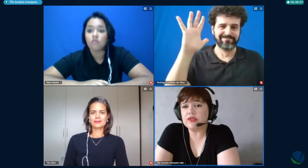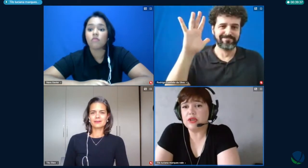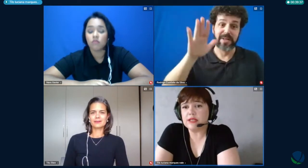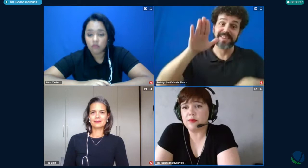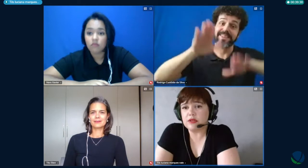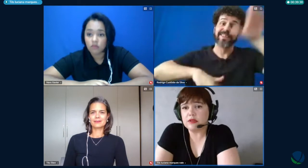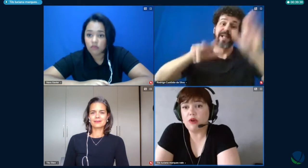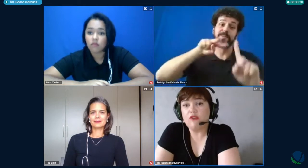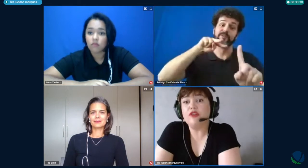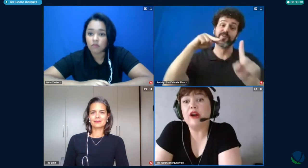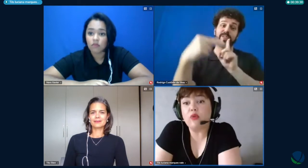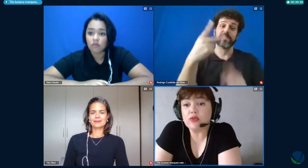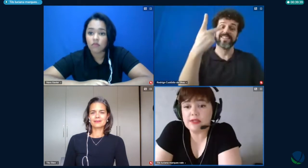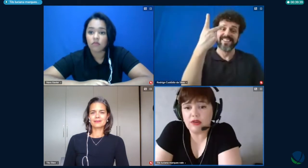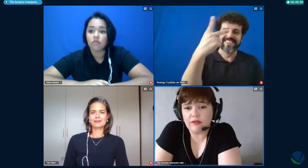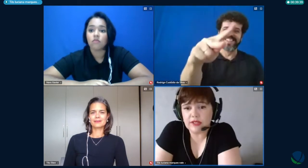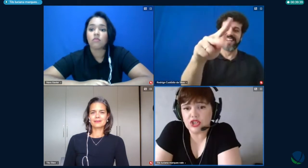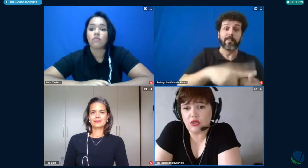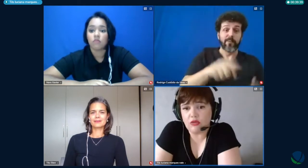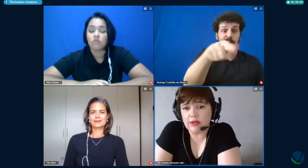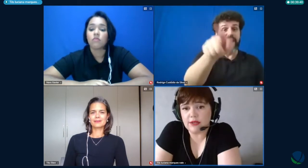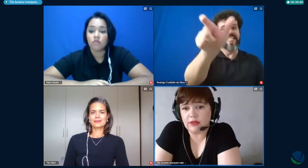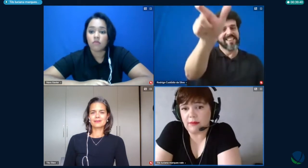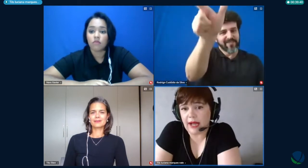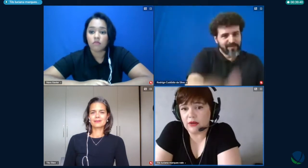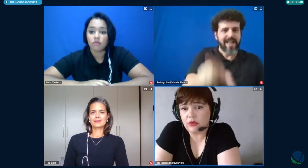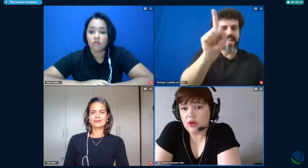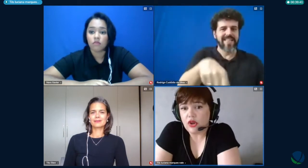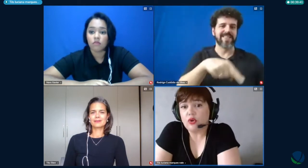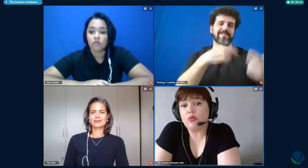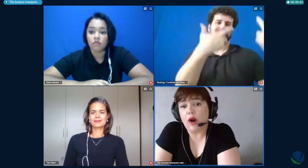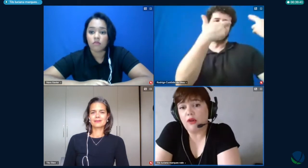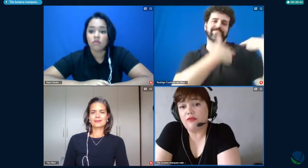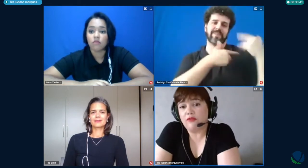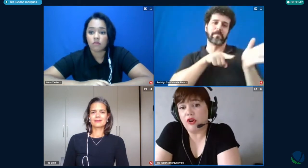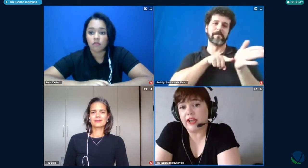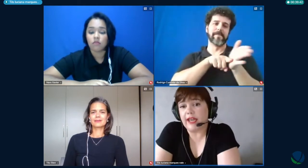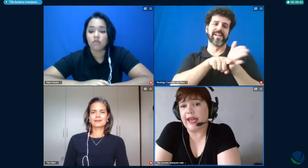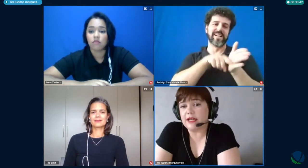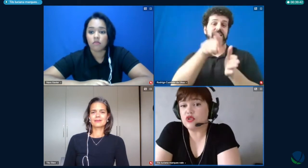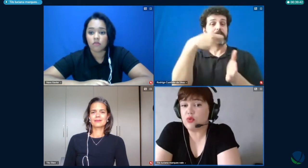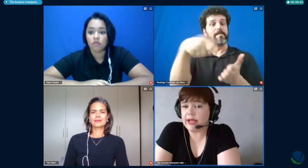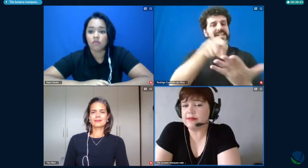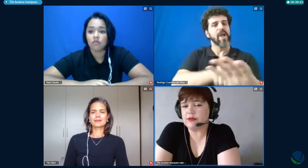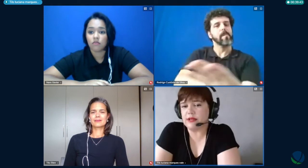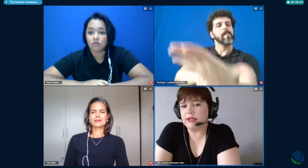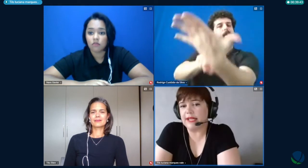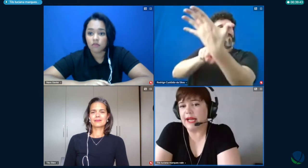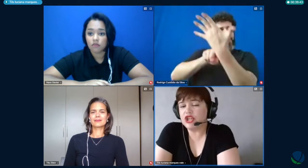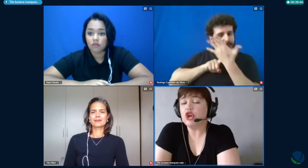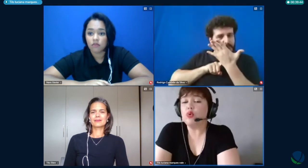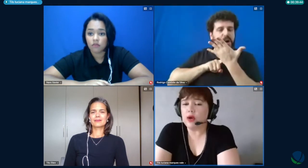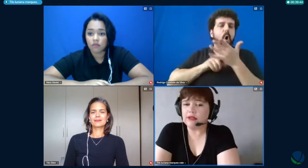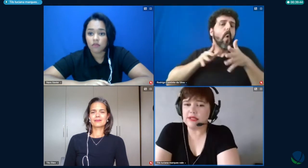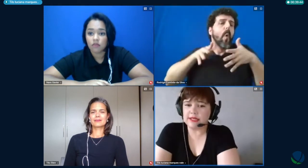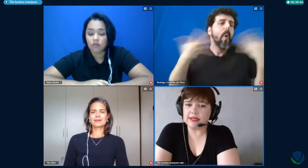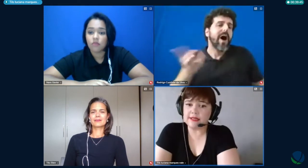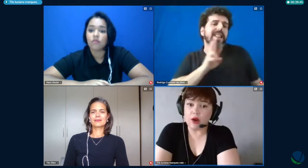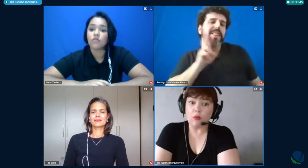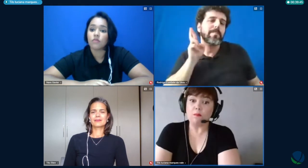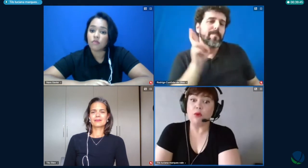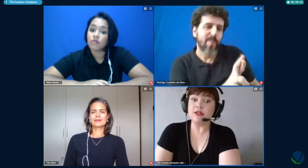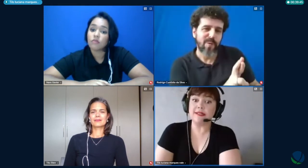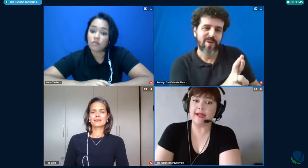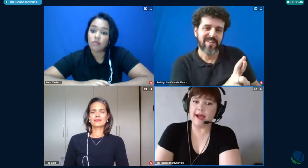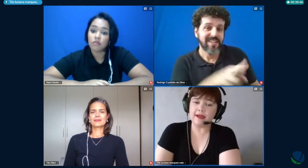Qual foi a sua resposta? Qual foi a conclusão que você chegou com esse seu trabalho? Qual foi, é a sua responsabilidade quanto à